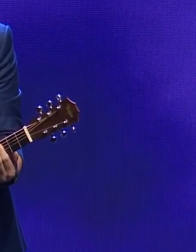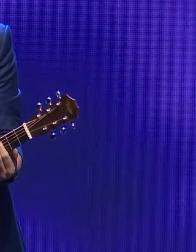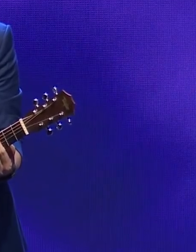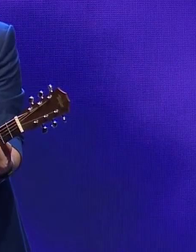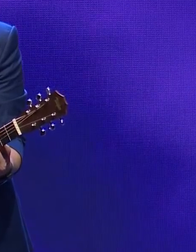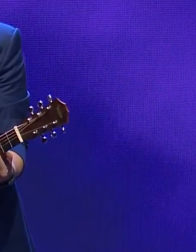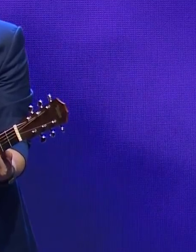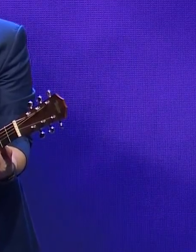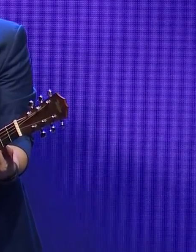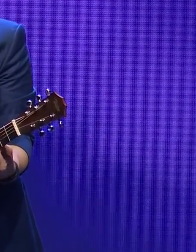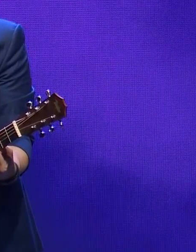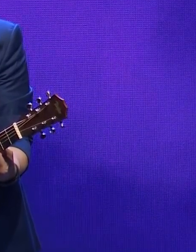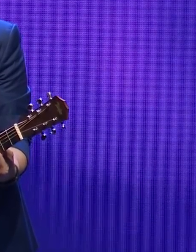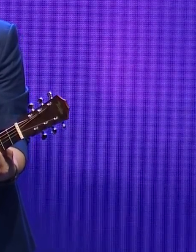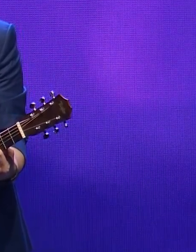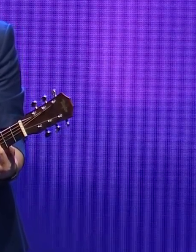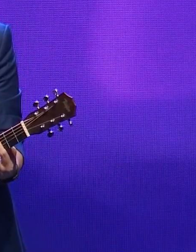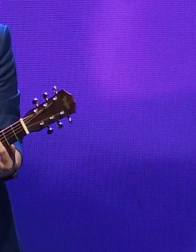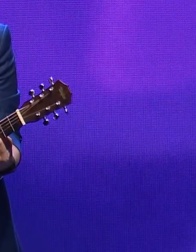Lewat lembah